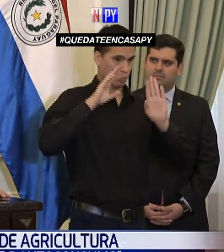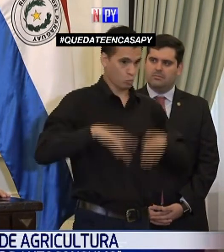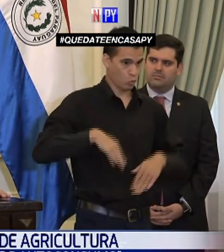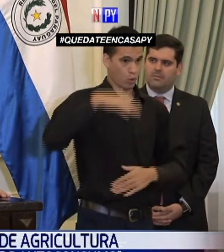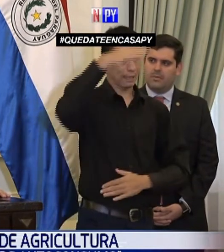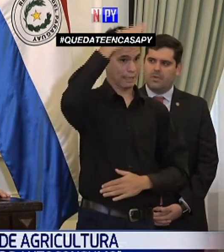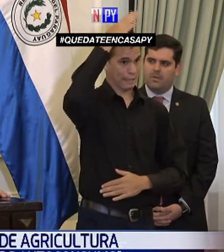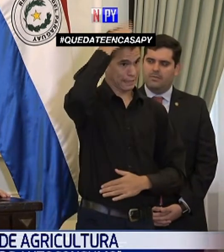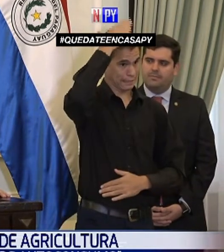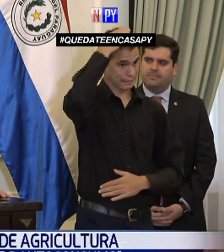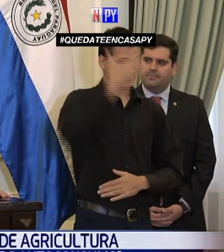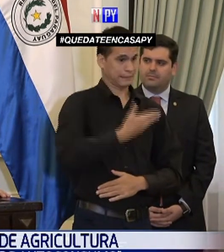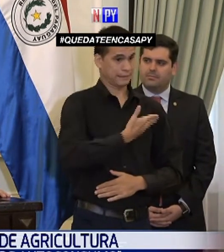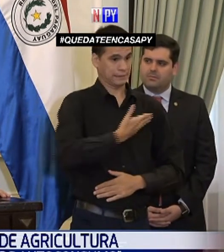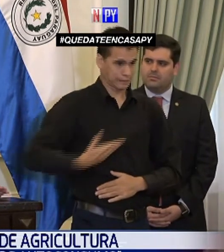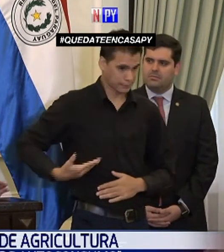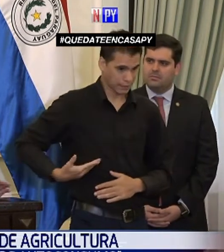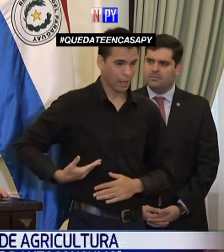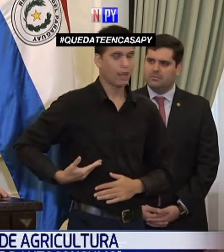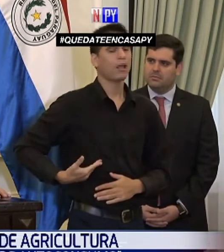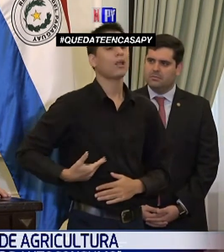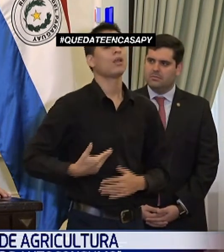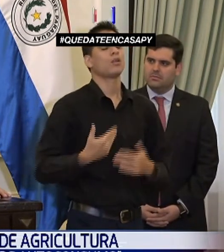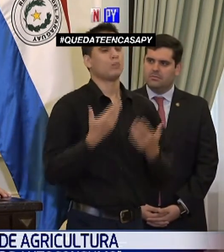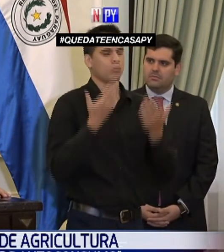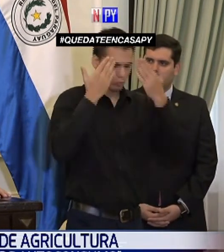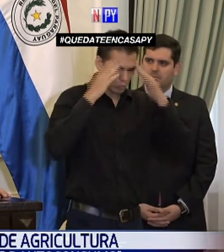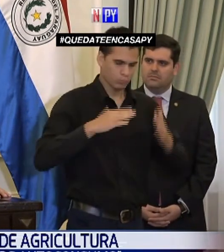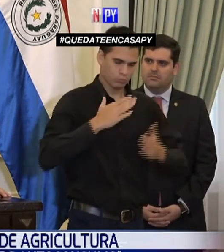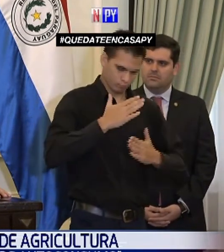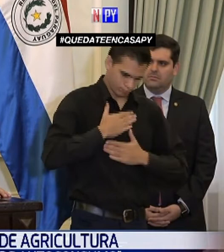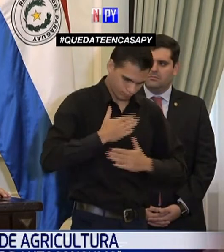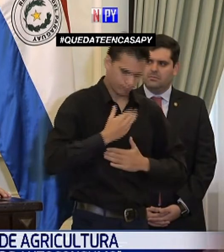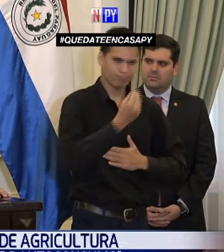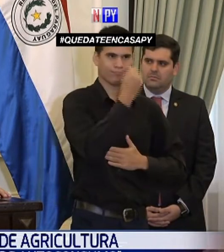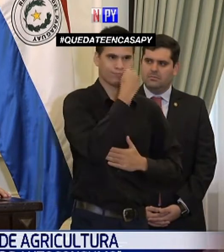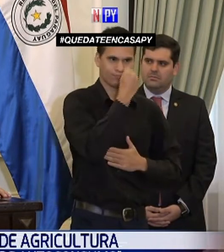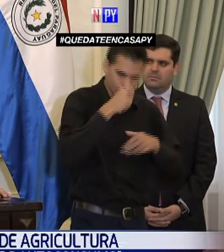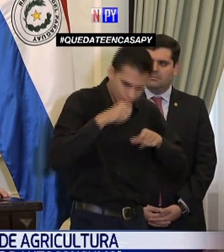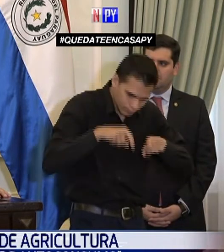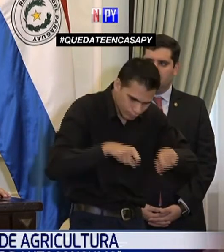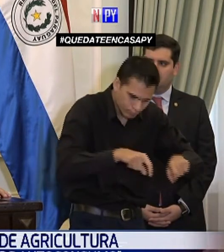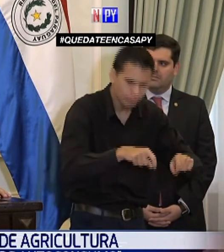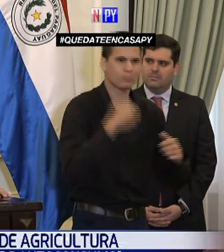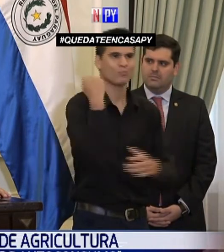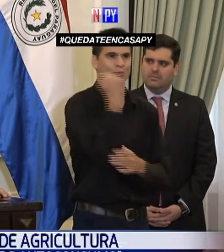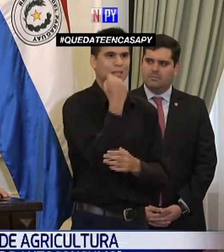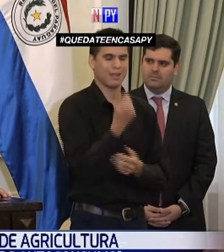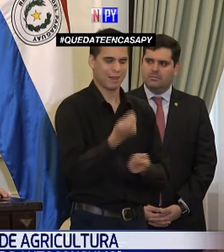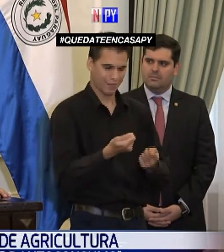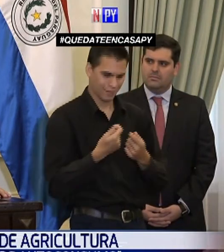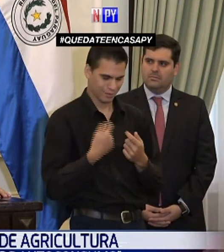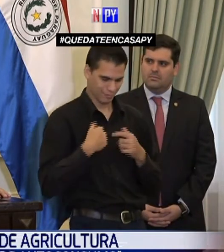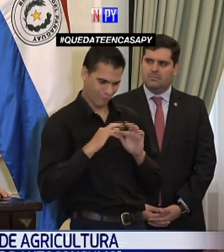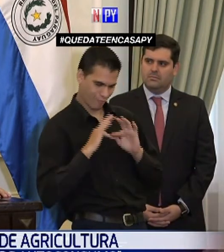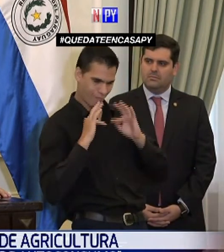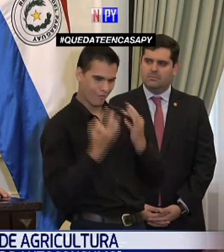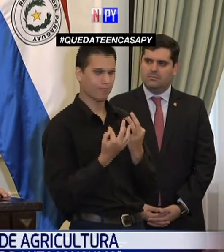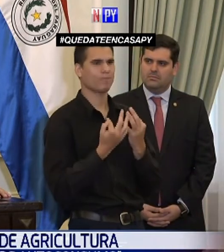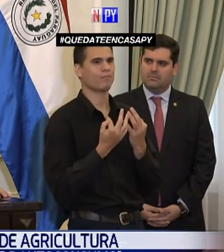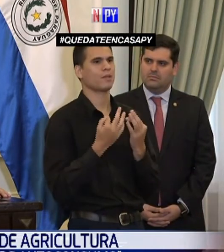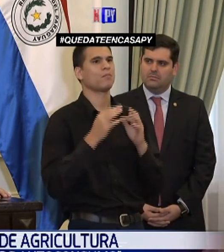que la producción nacional pueda autoabastecernos. Esto nos deja varias lecciones, esta crisis